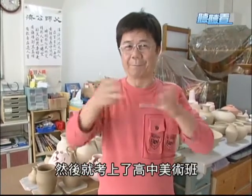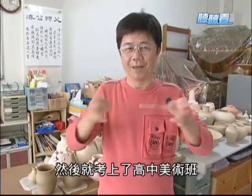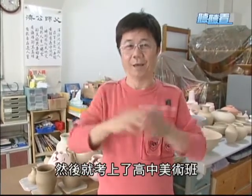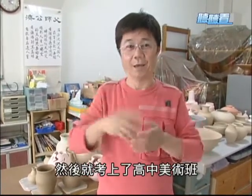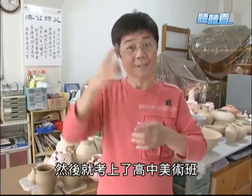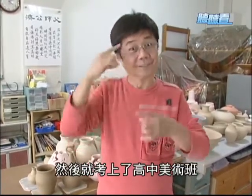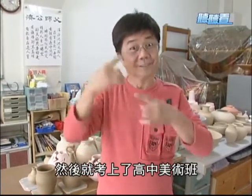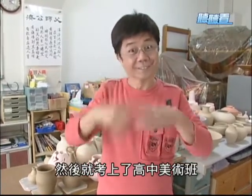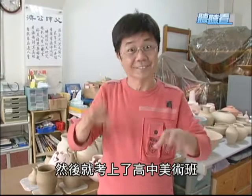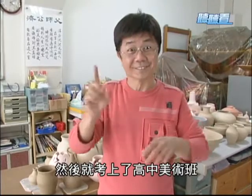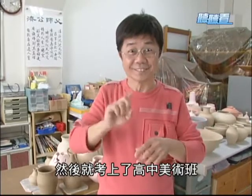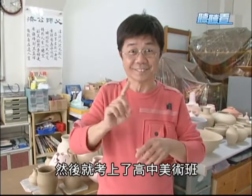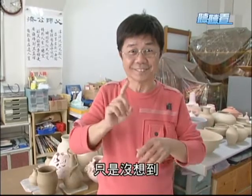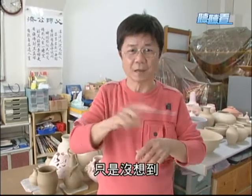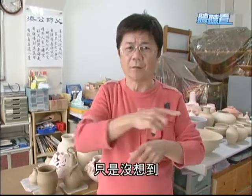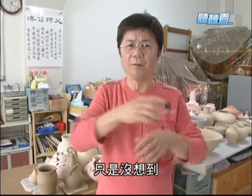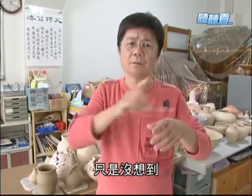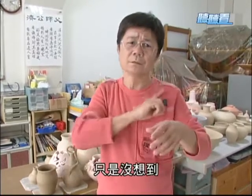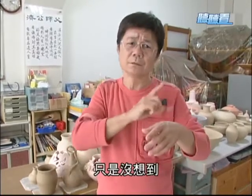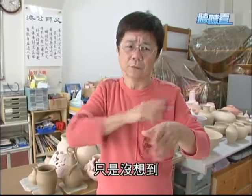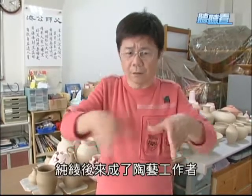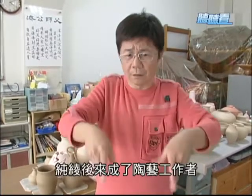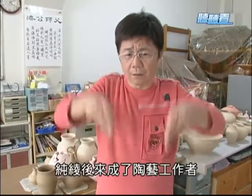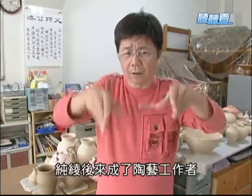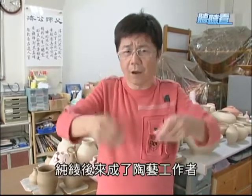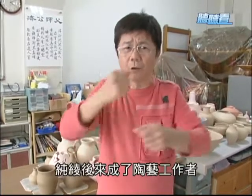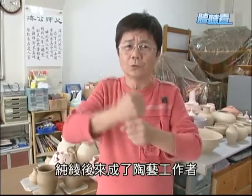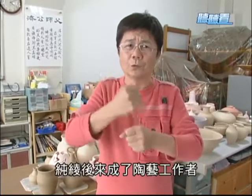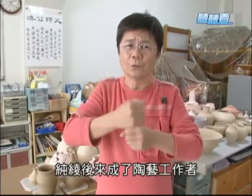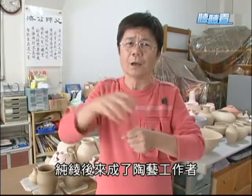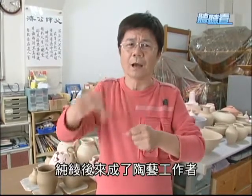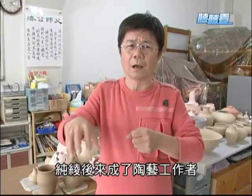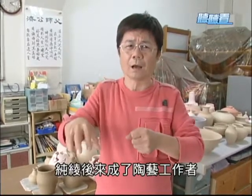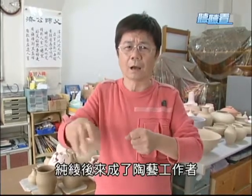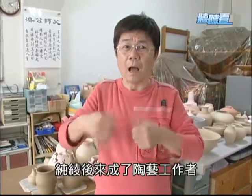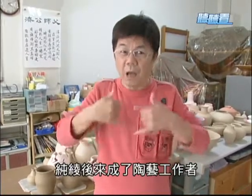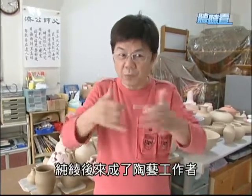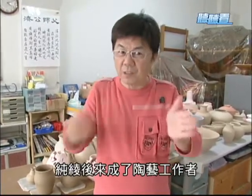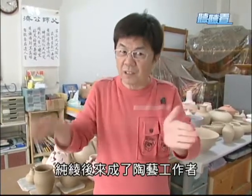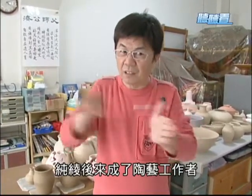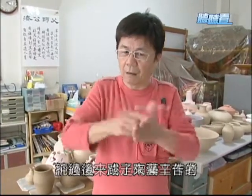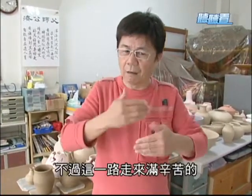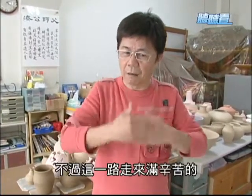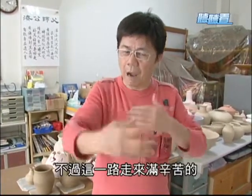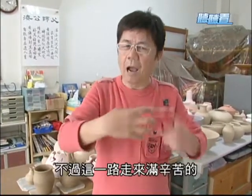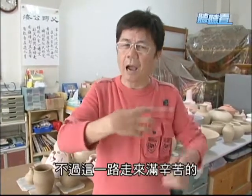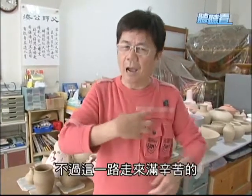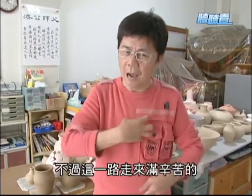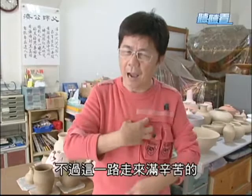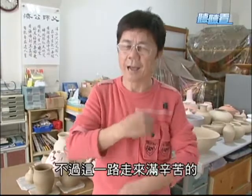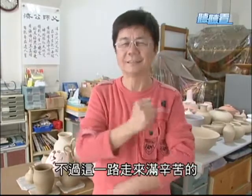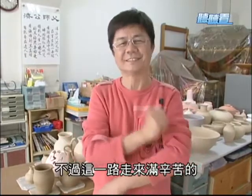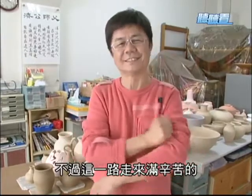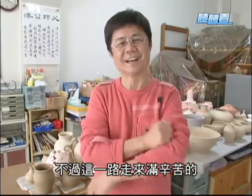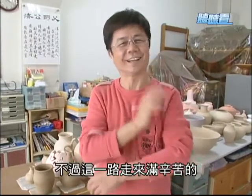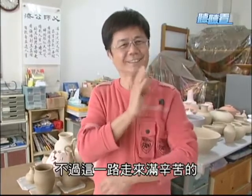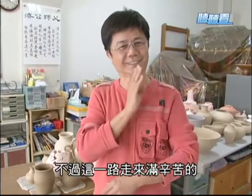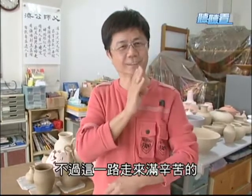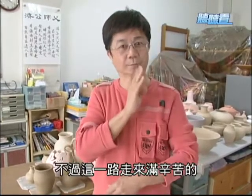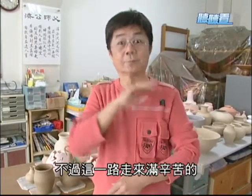术班。只是没想到，纯林后来成了陶艺工作者。不过这一路走来蛮辛苦的，让我